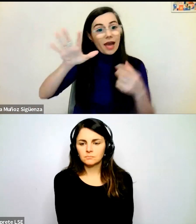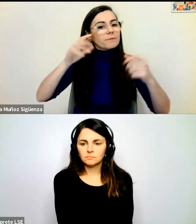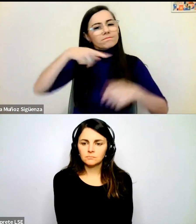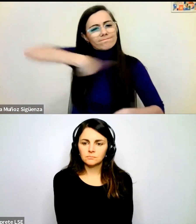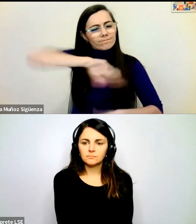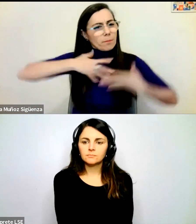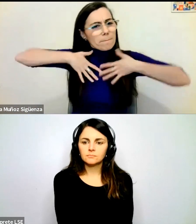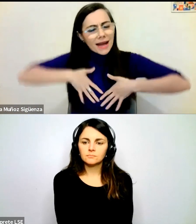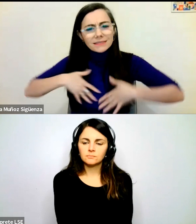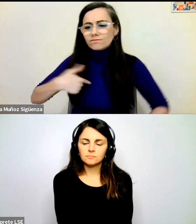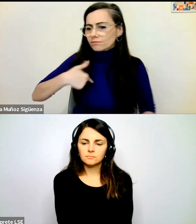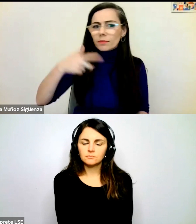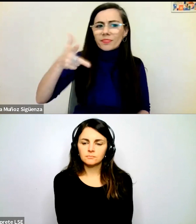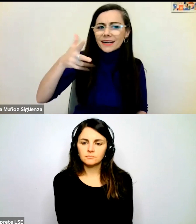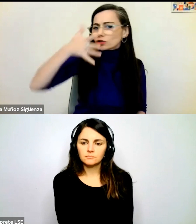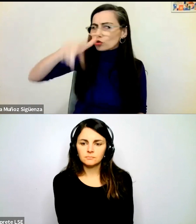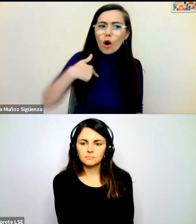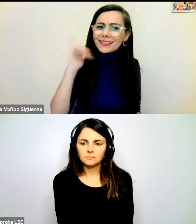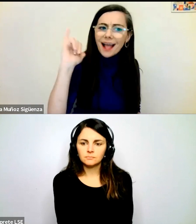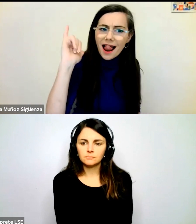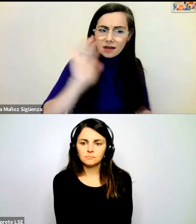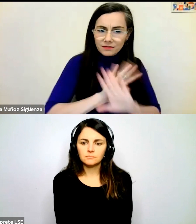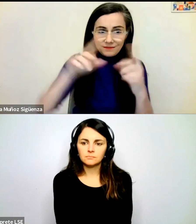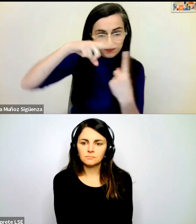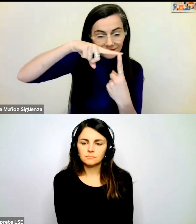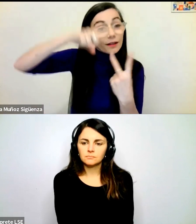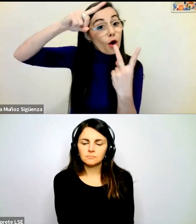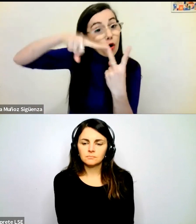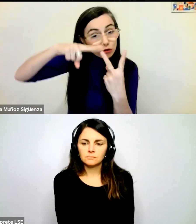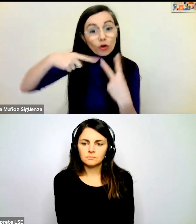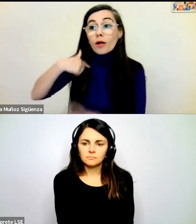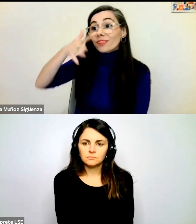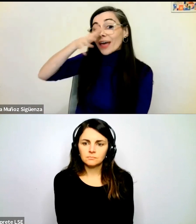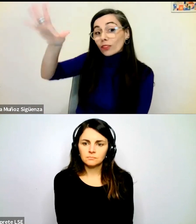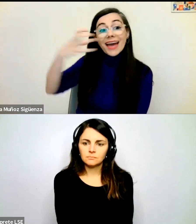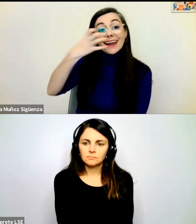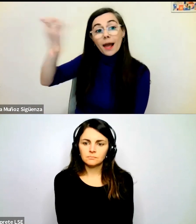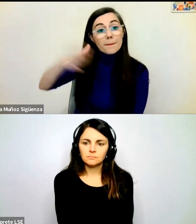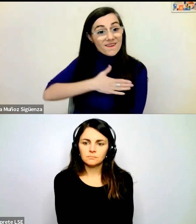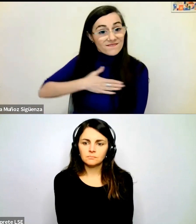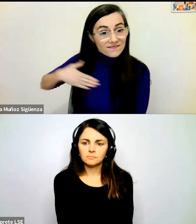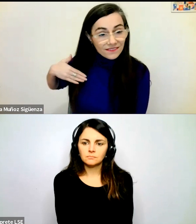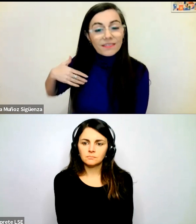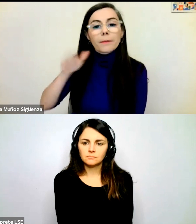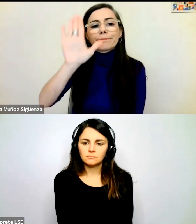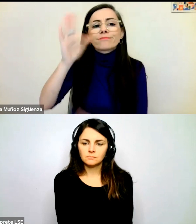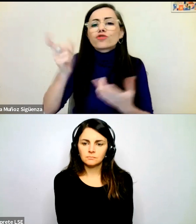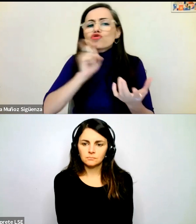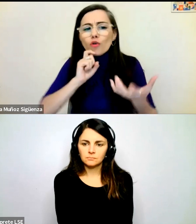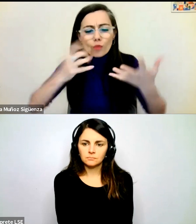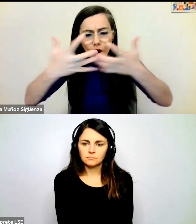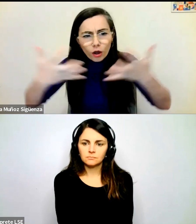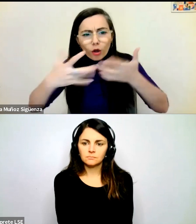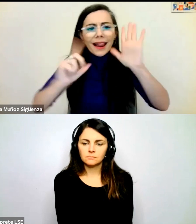esos derechos. Si adquirimos esta cultura de la denuncia, de denunciar nuestros derechos, tenemos también